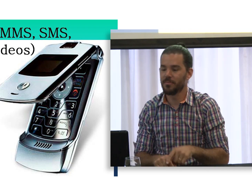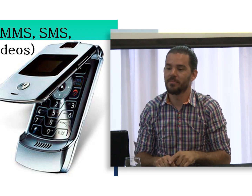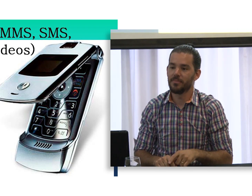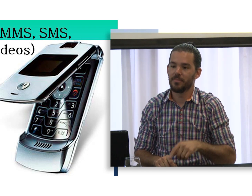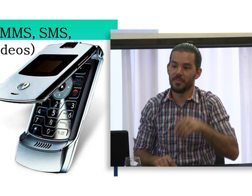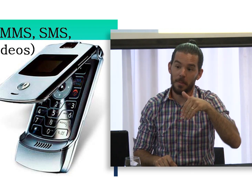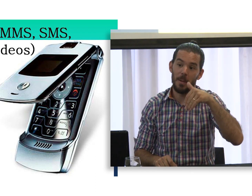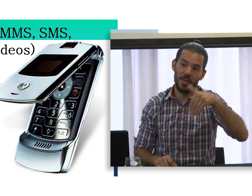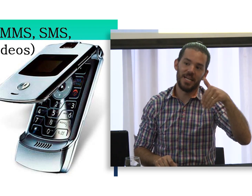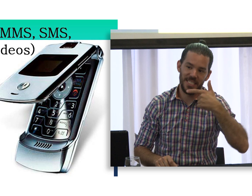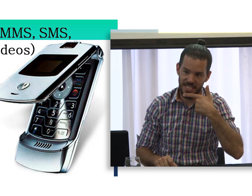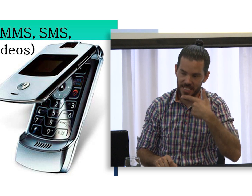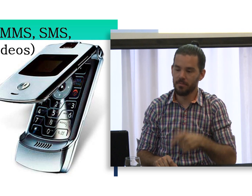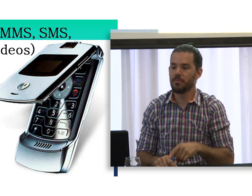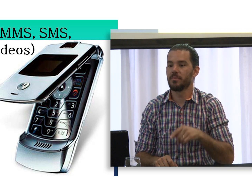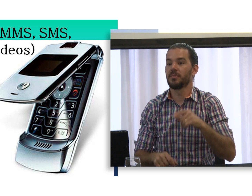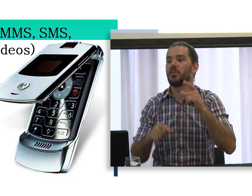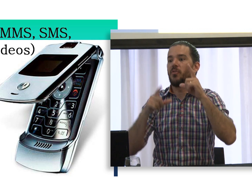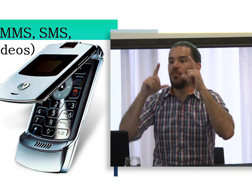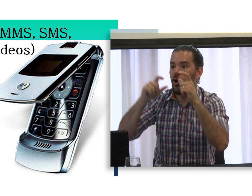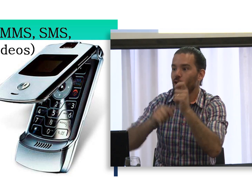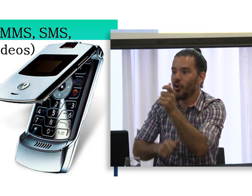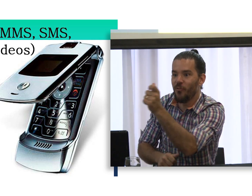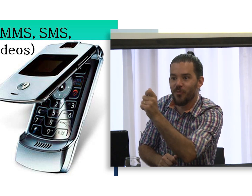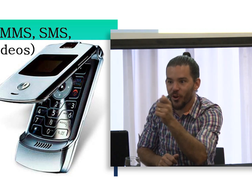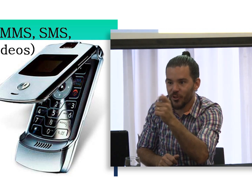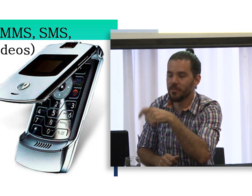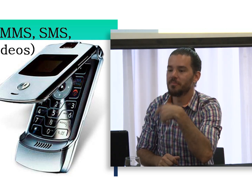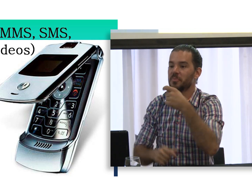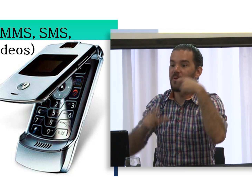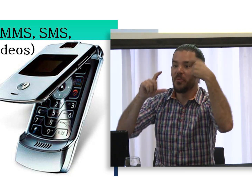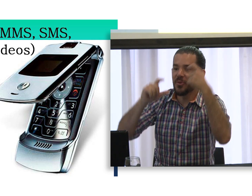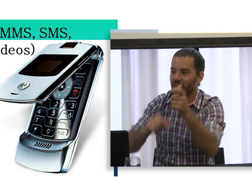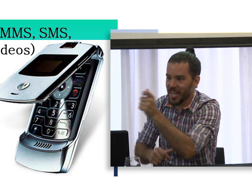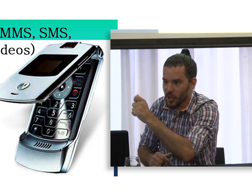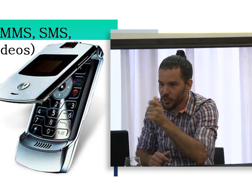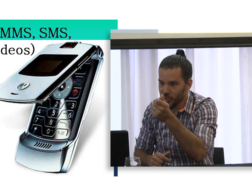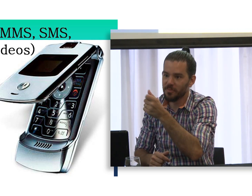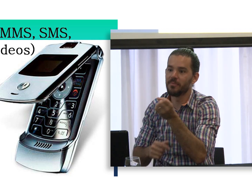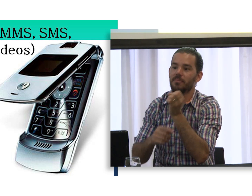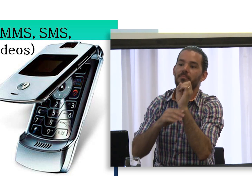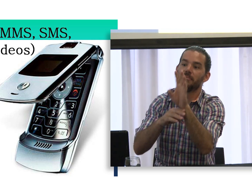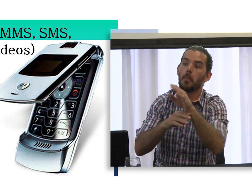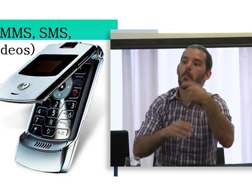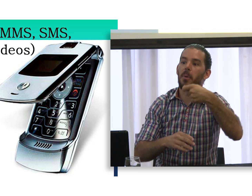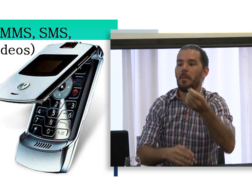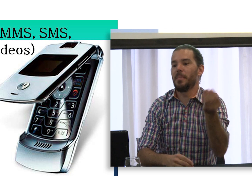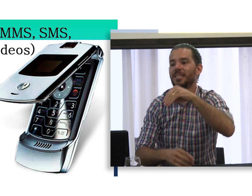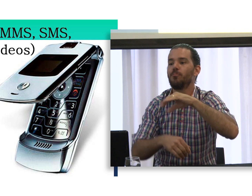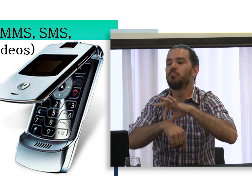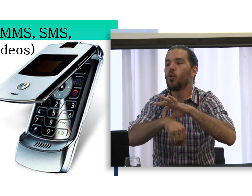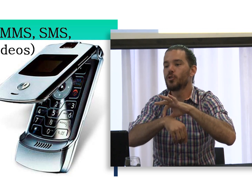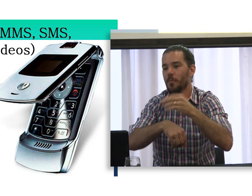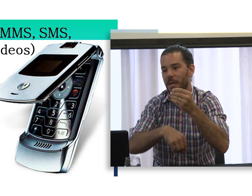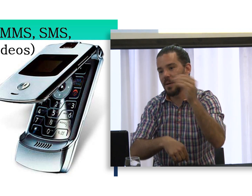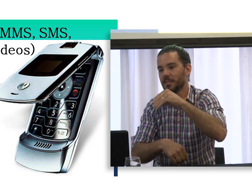SMS con fotos, mensajes multimedia. Entonces mandábamos las fotos, videos y